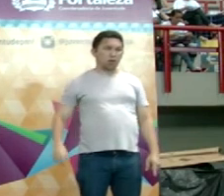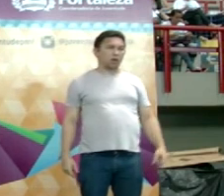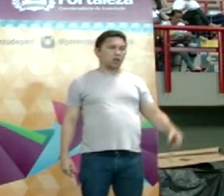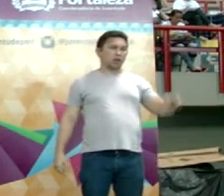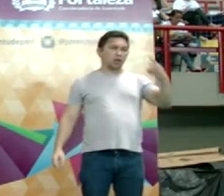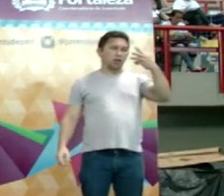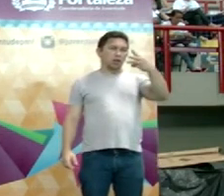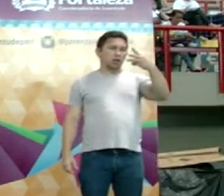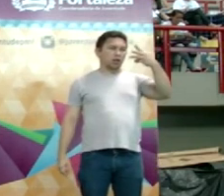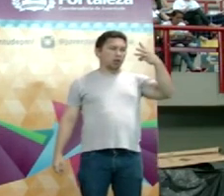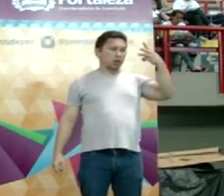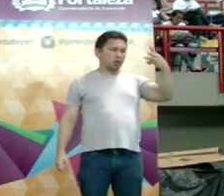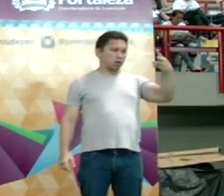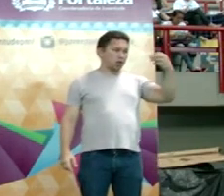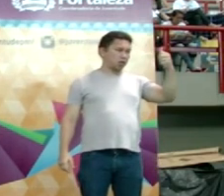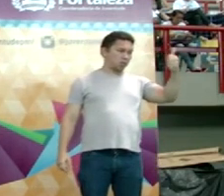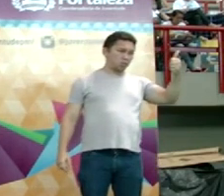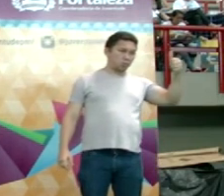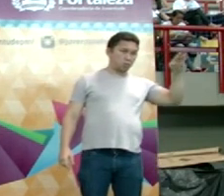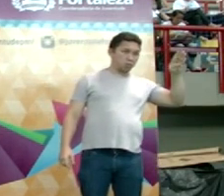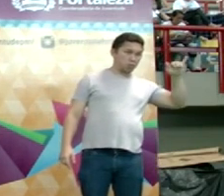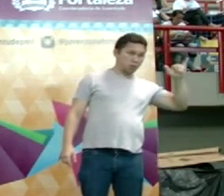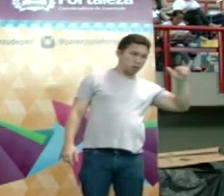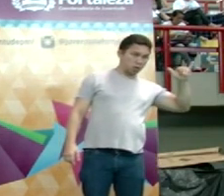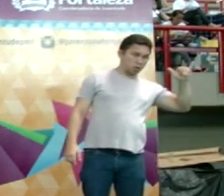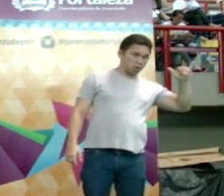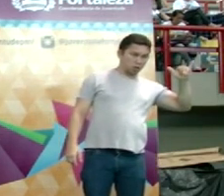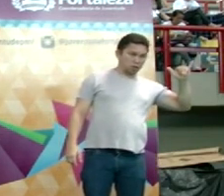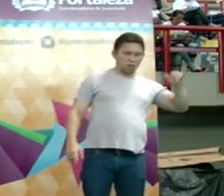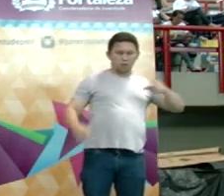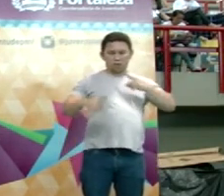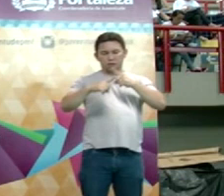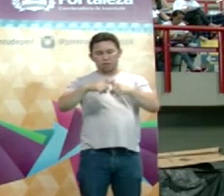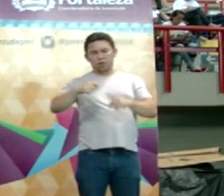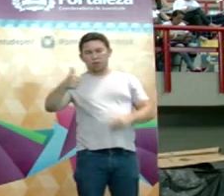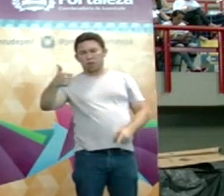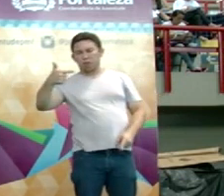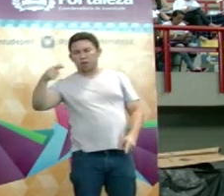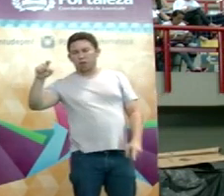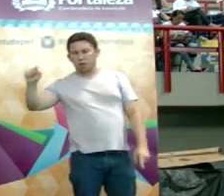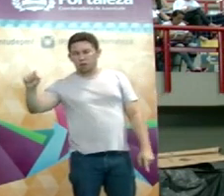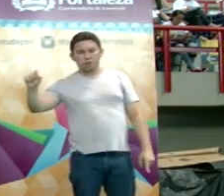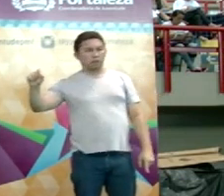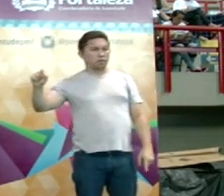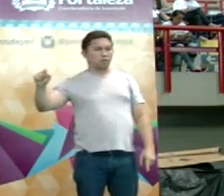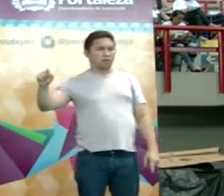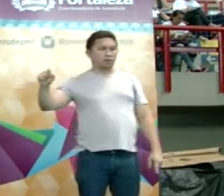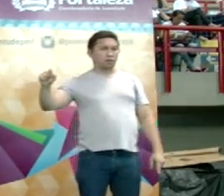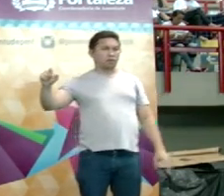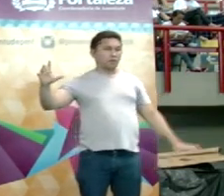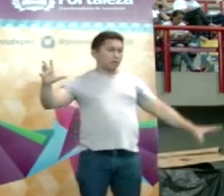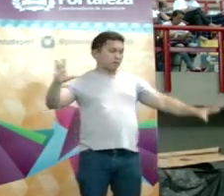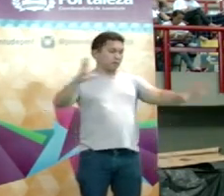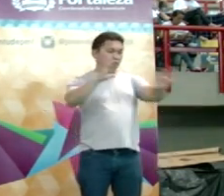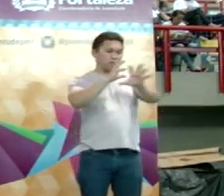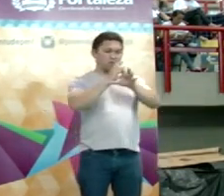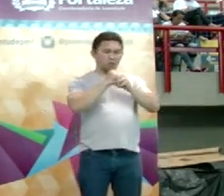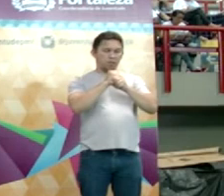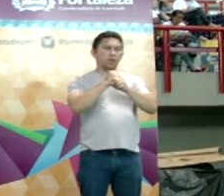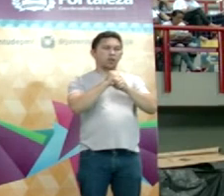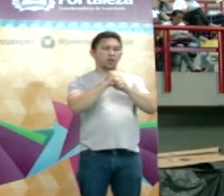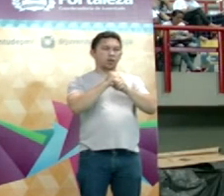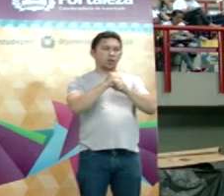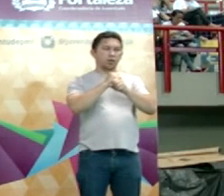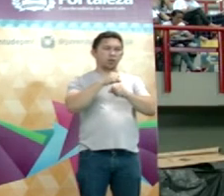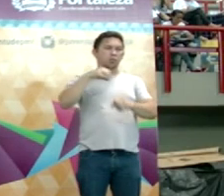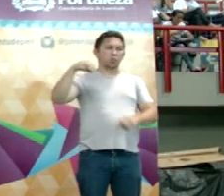bota 331 bi vezes 120. Esse vai ser o meu resultado em